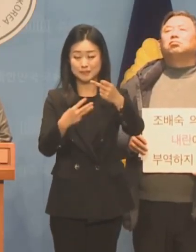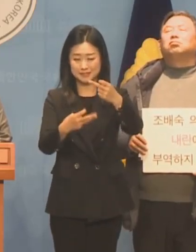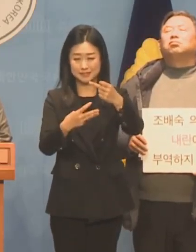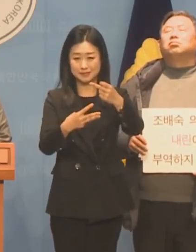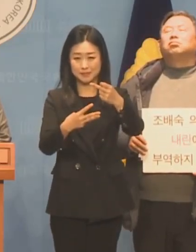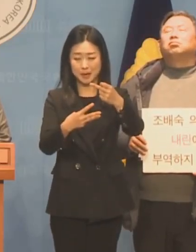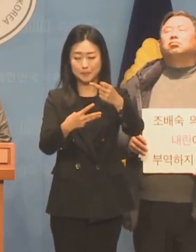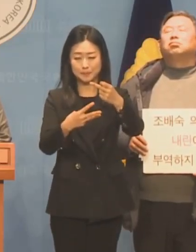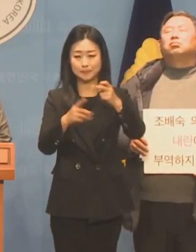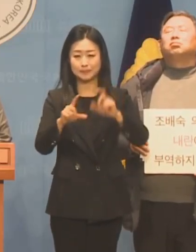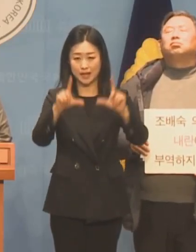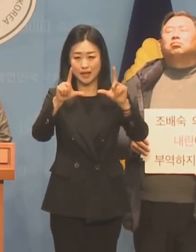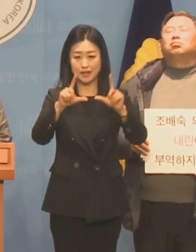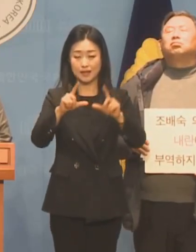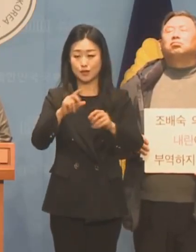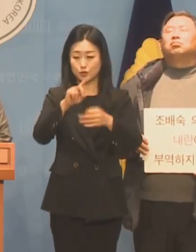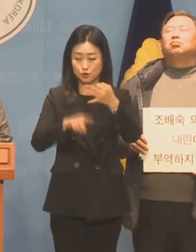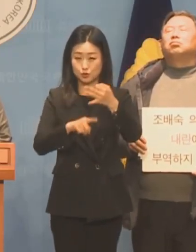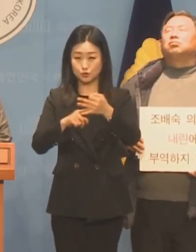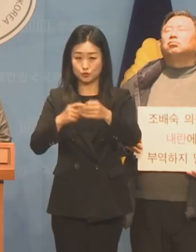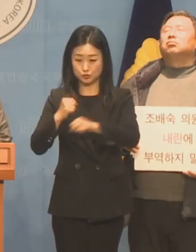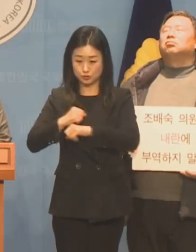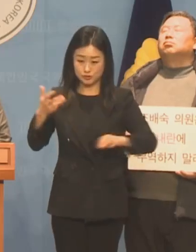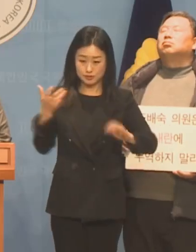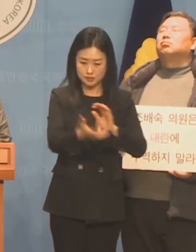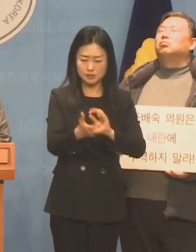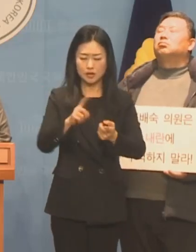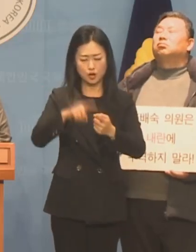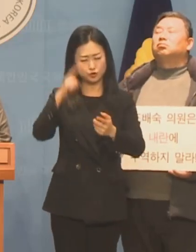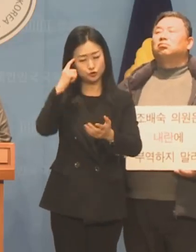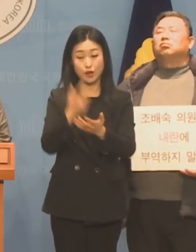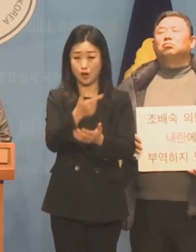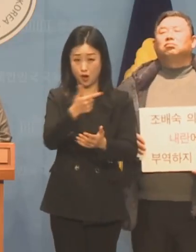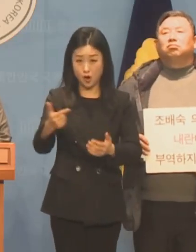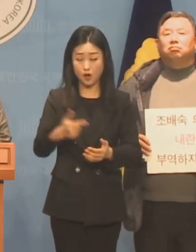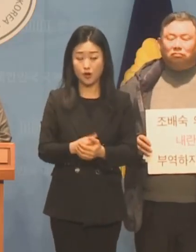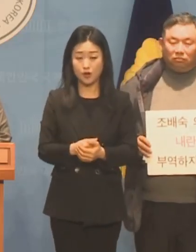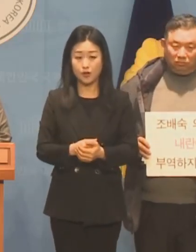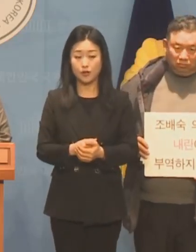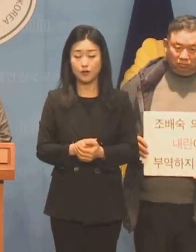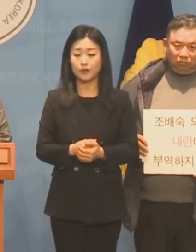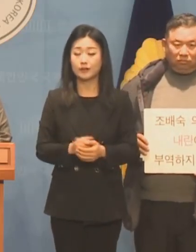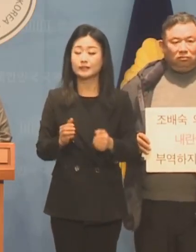사람들보다 훨씬 더 크게 다가오고 있는 것이 현실입니다. 다시는 이런